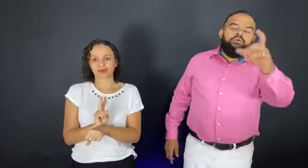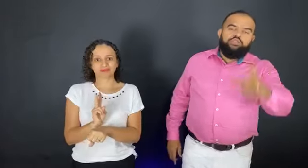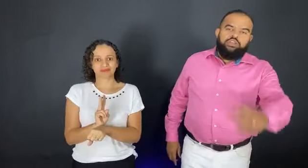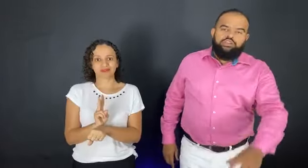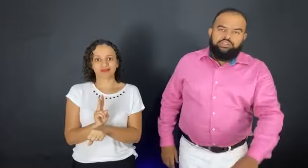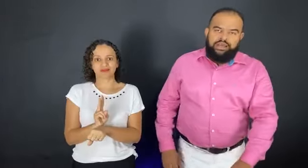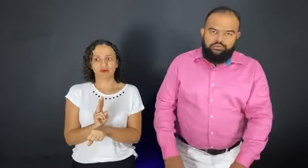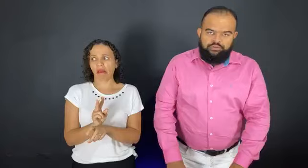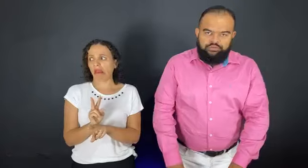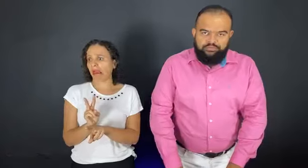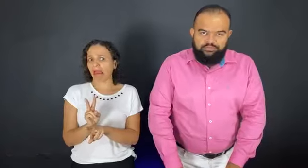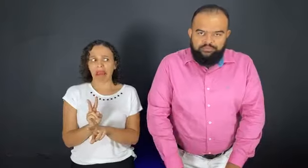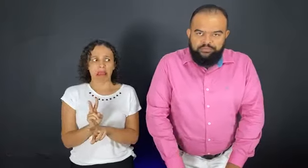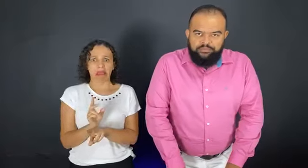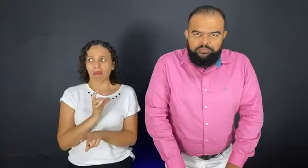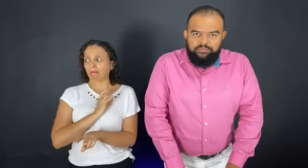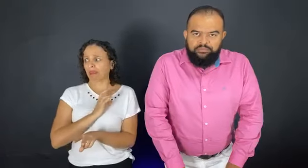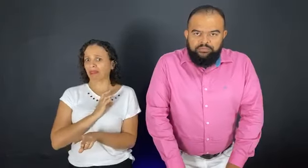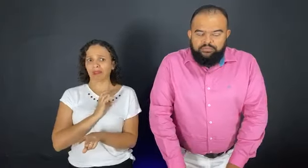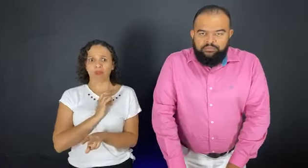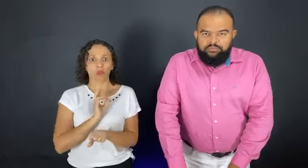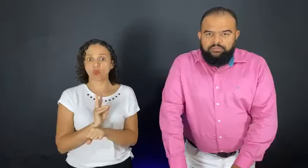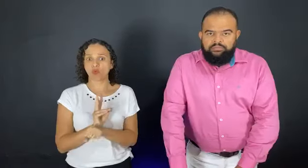O que Deus tem te dado?